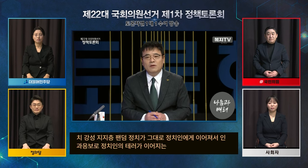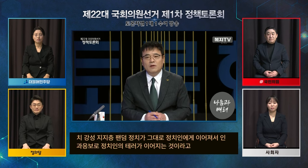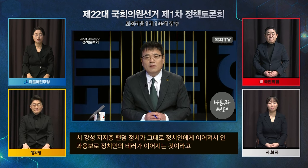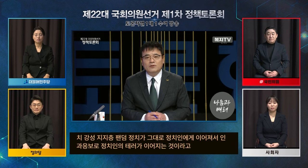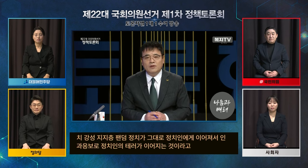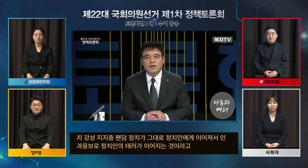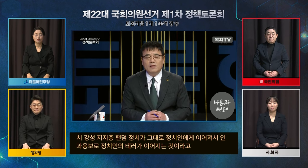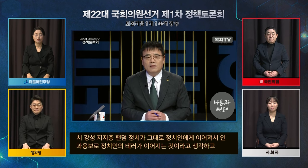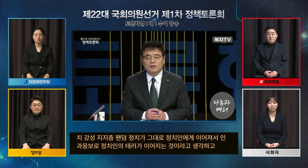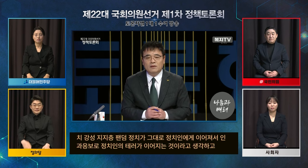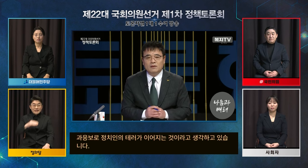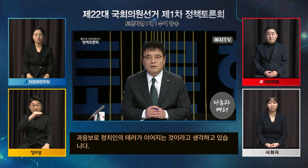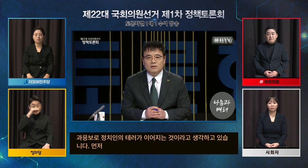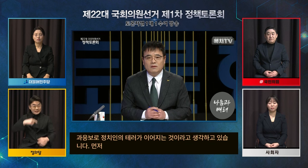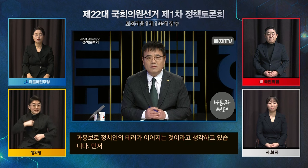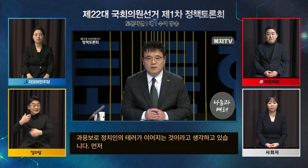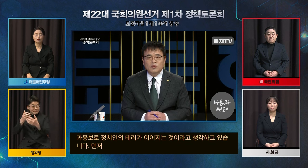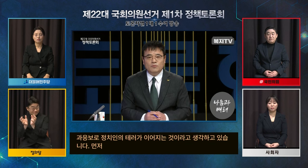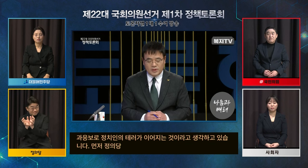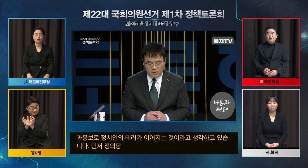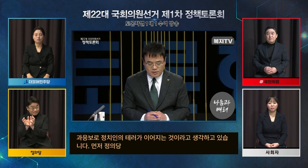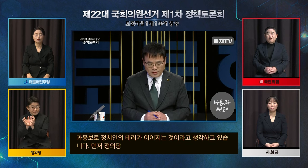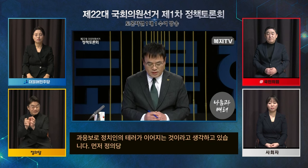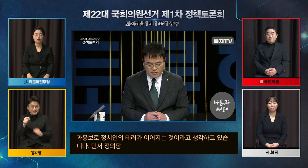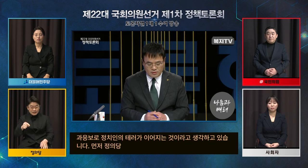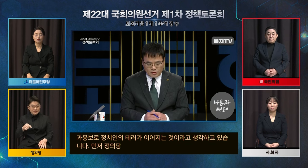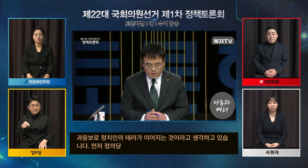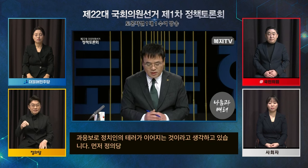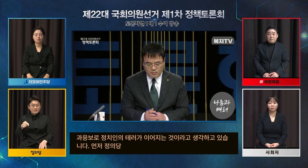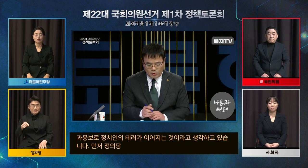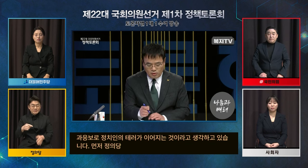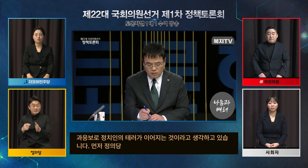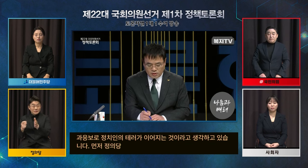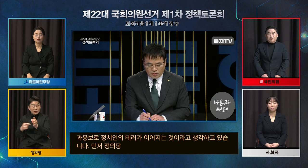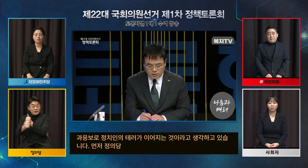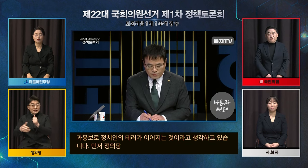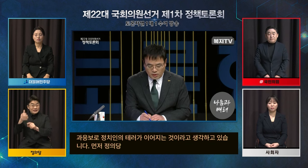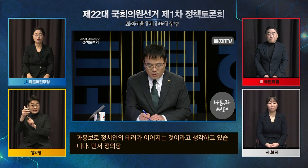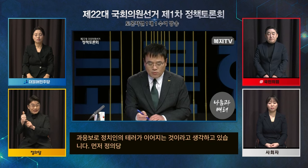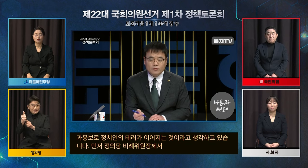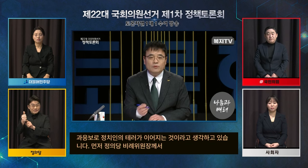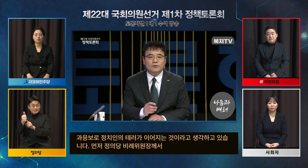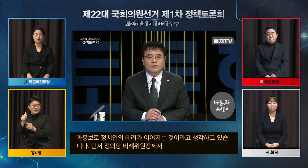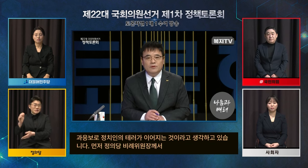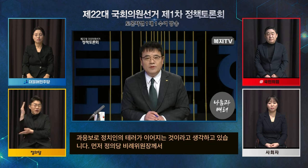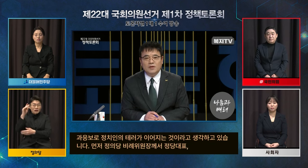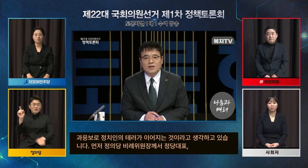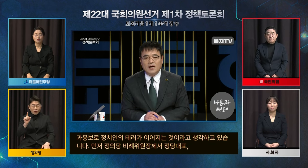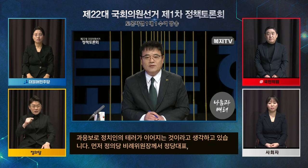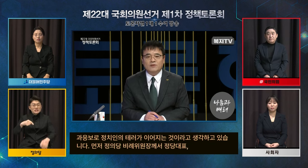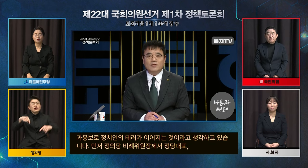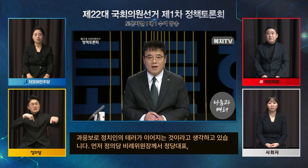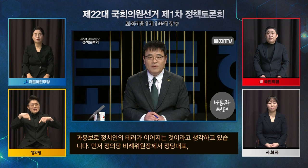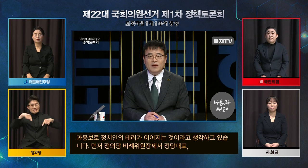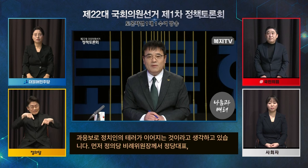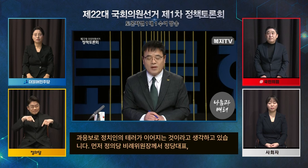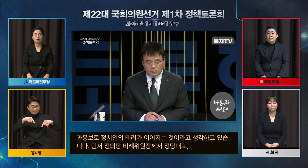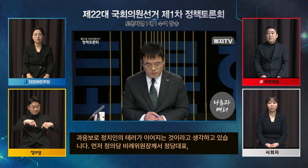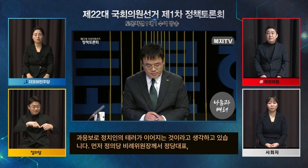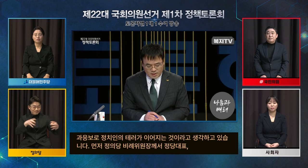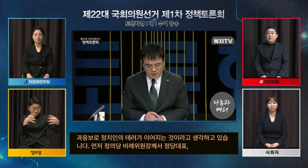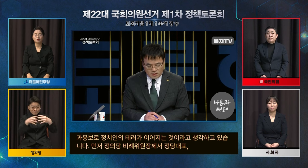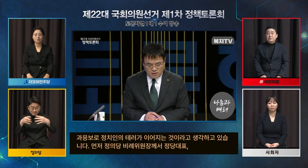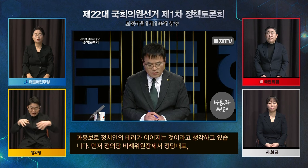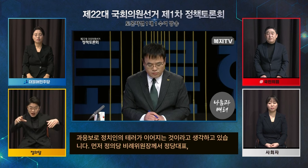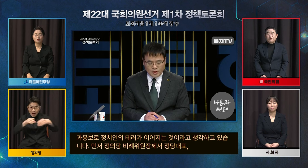정의당 김준우 비대위원장께서 정당대표 정치평화공정선언을 각 정당에 함께하길 바라고